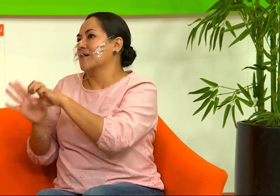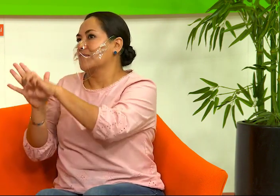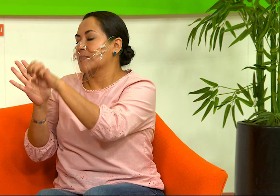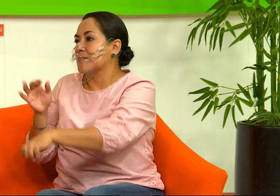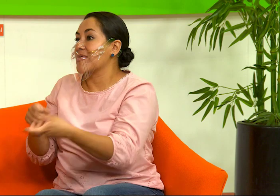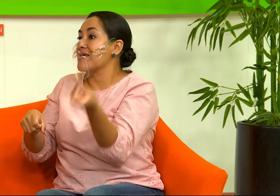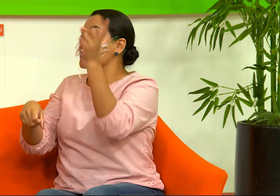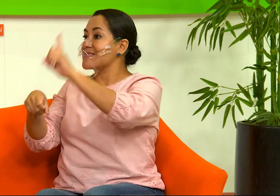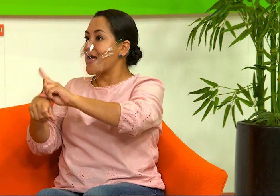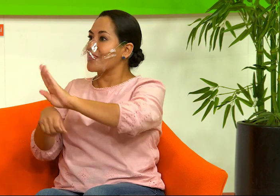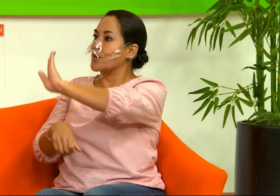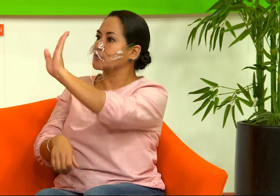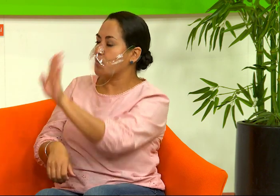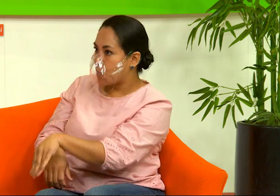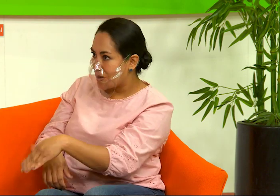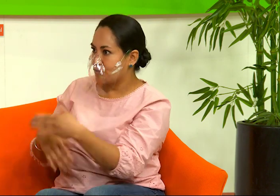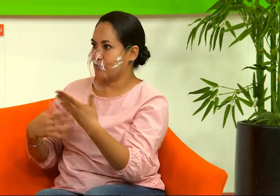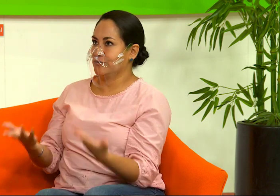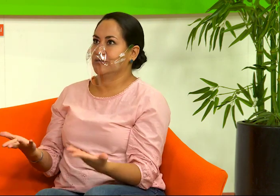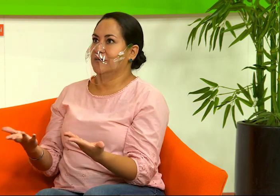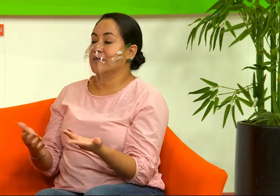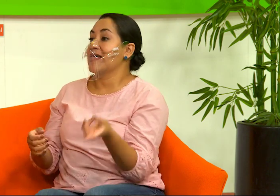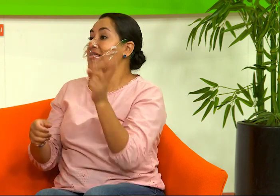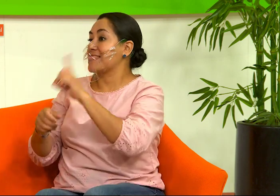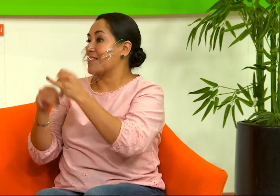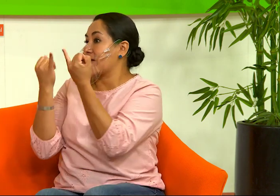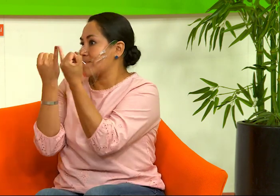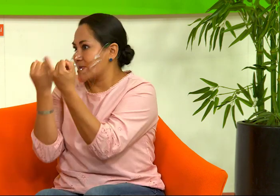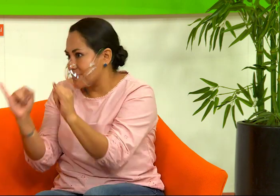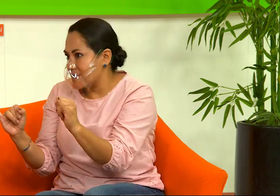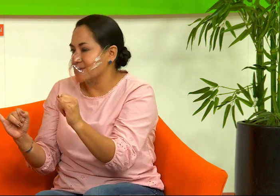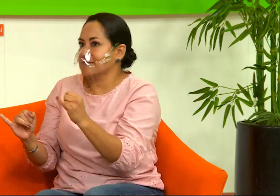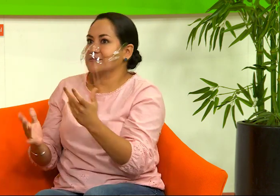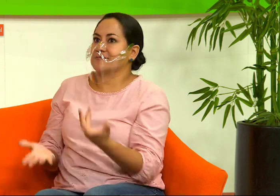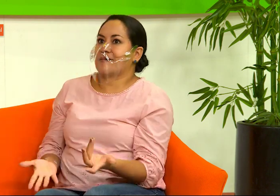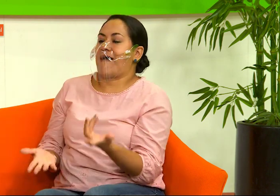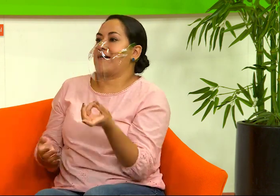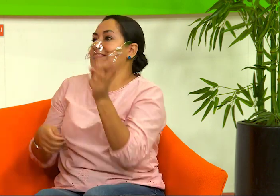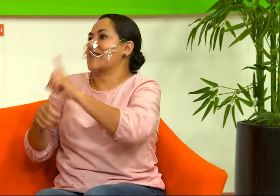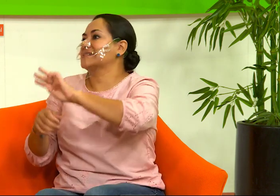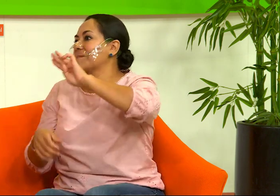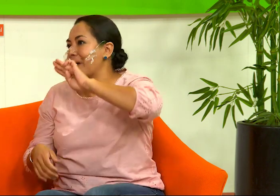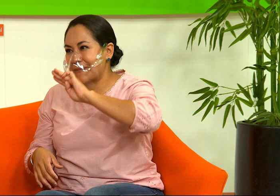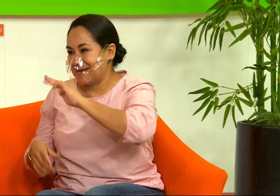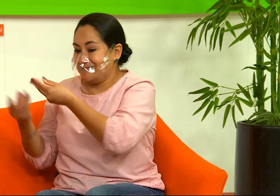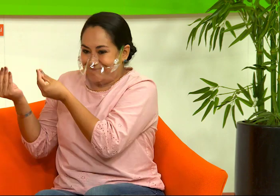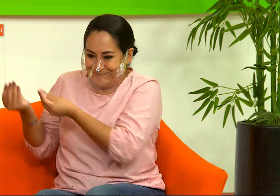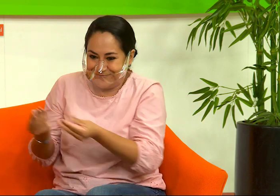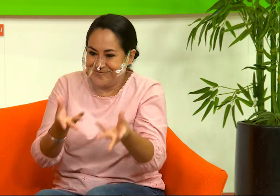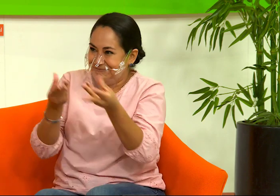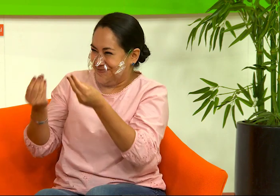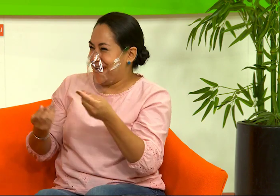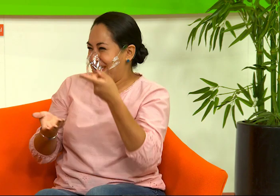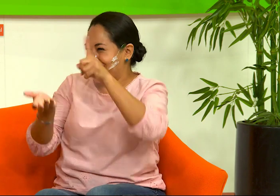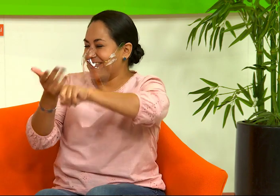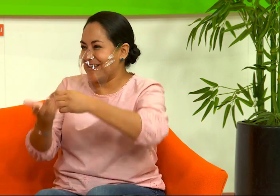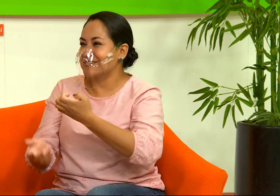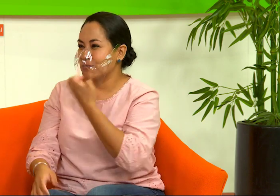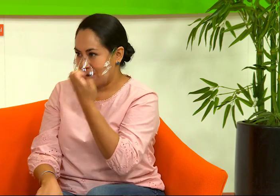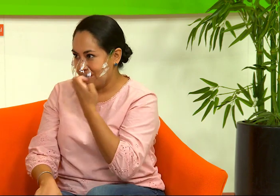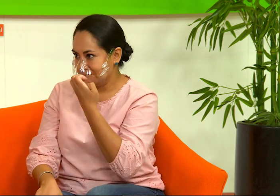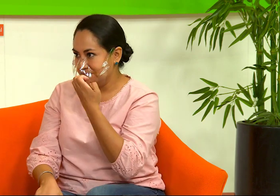Pero bueno, por ejemplo, el maestro oyente le dará información en relación a costumbres de México, ¿no? Día de Muertos, Día